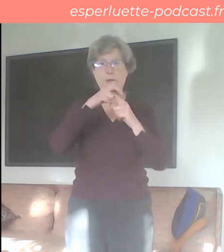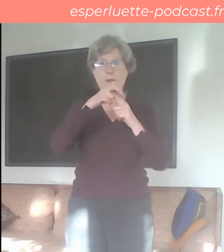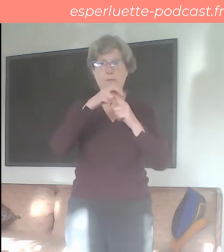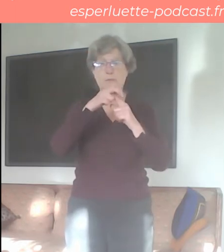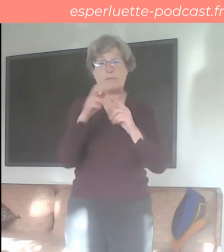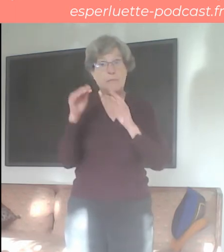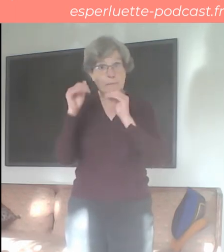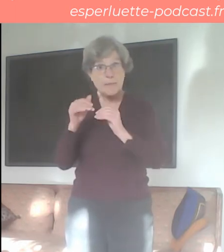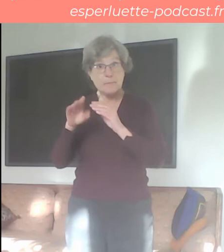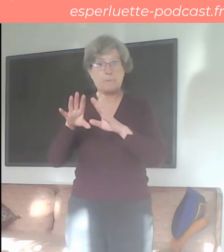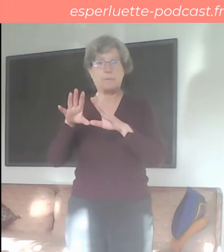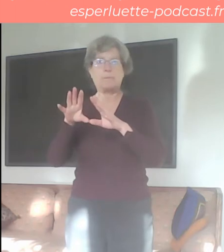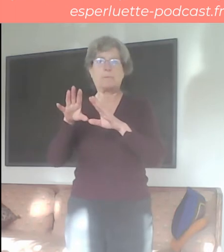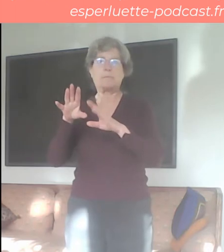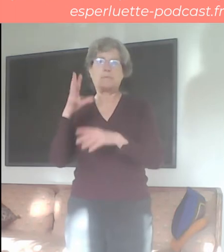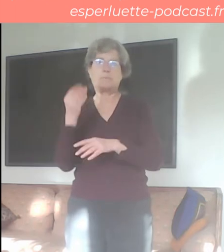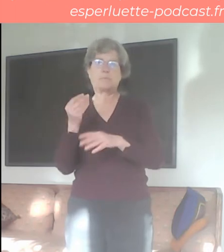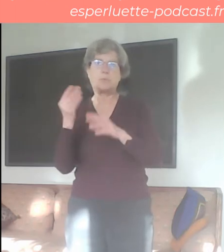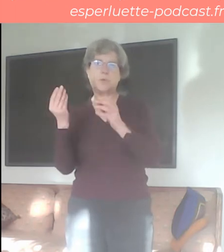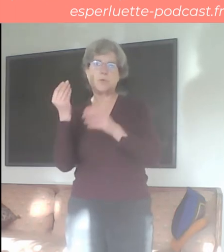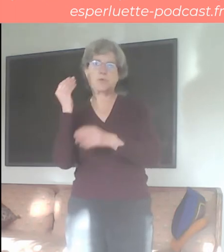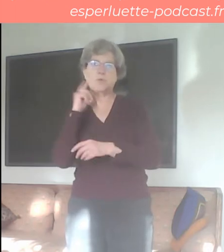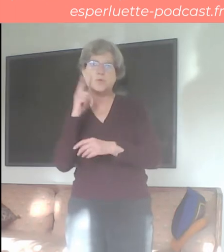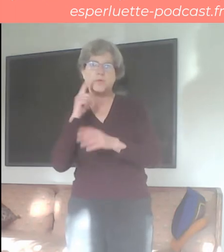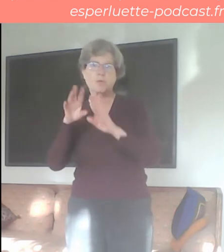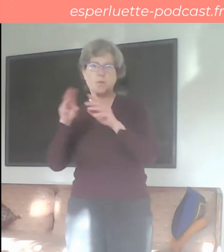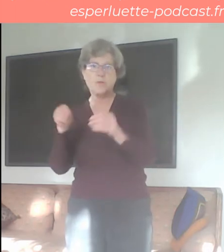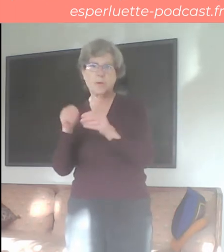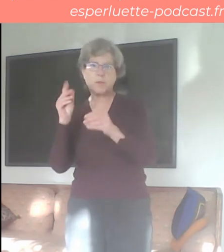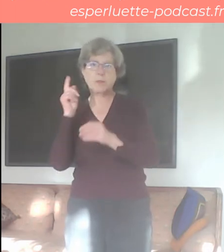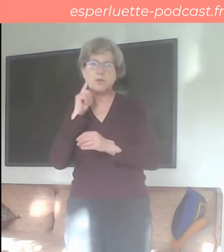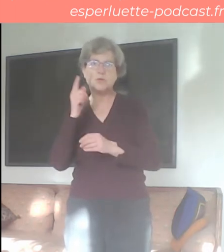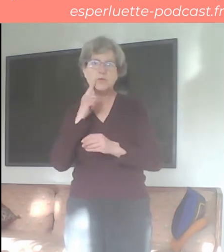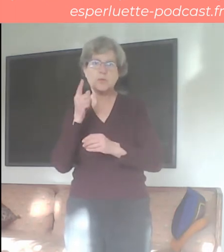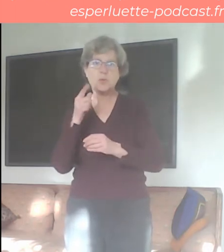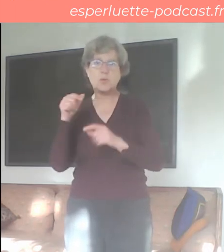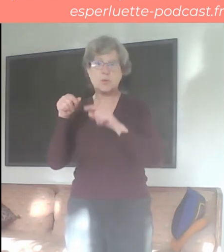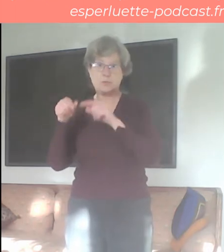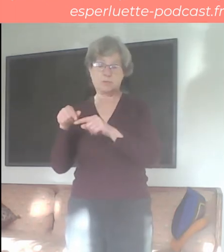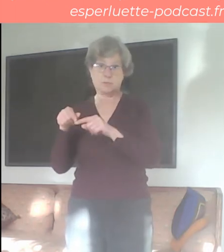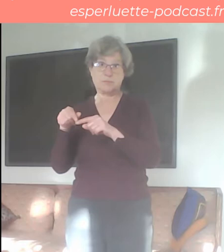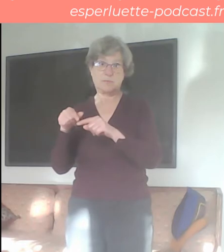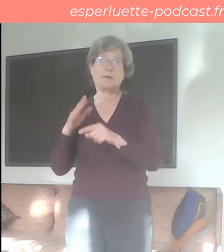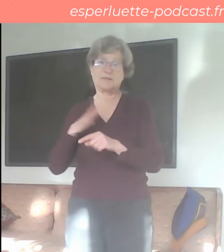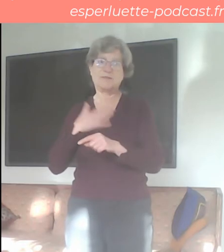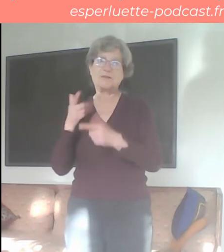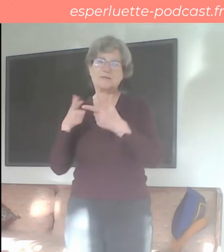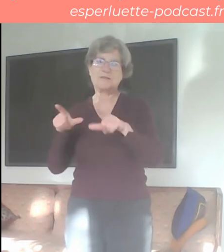entendante profonde, et ce qui m'a beaucoup vexée au départ, parce que j'apprenais la langue des signes, je faisais des efforts et